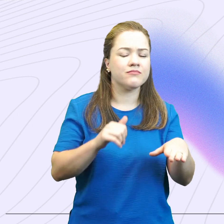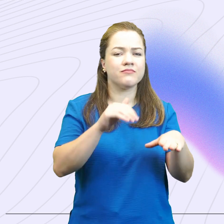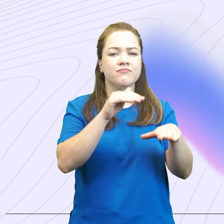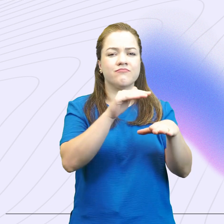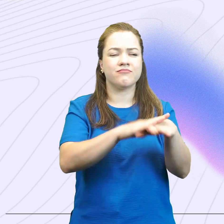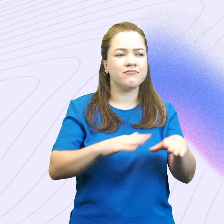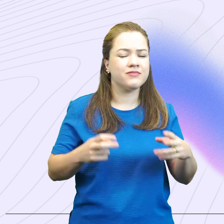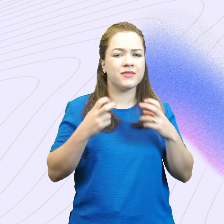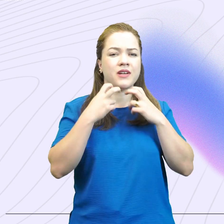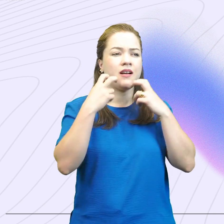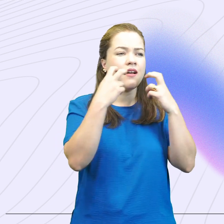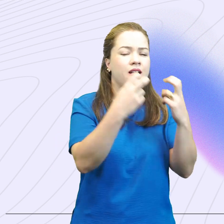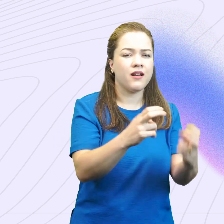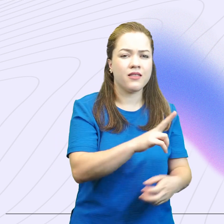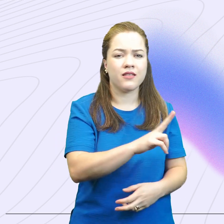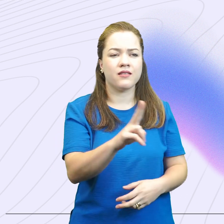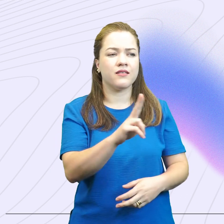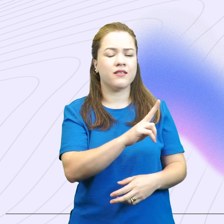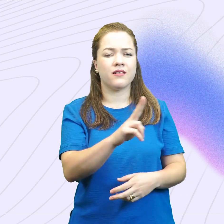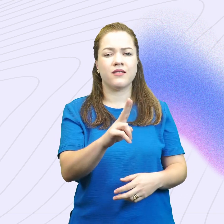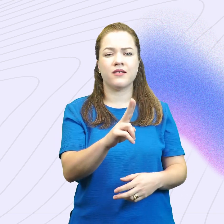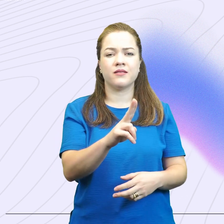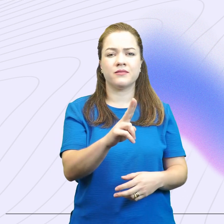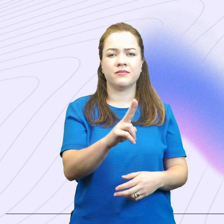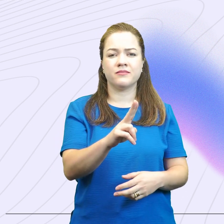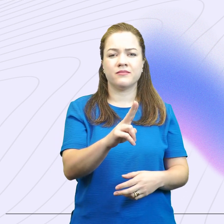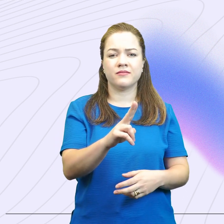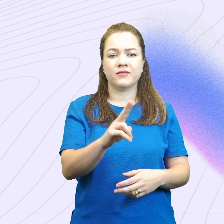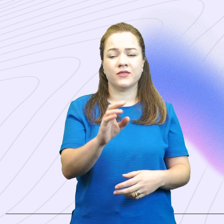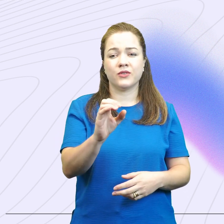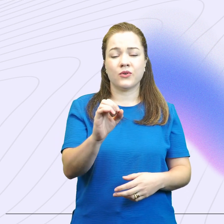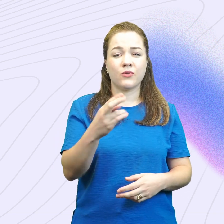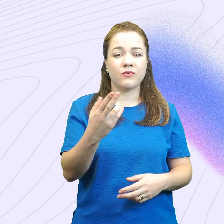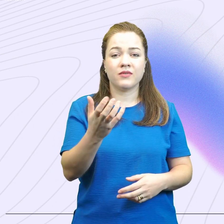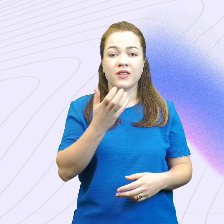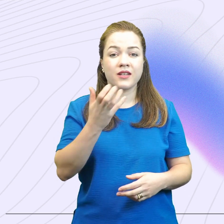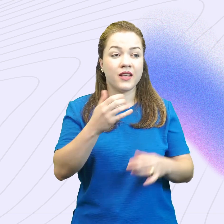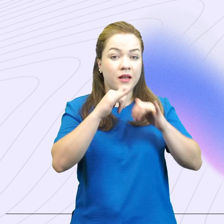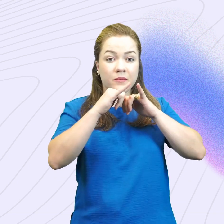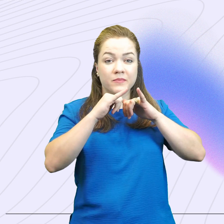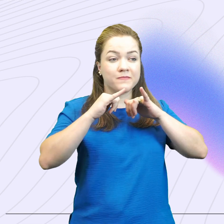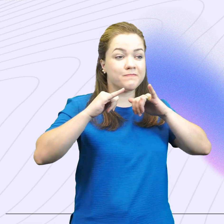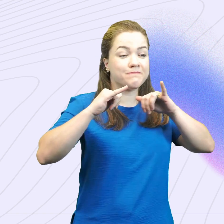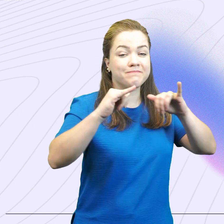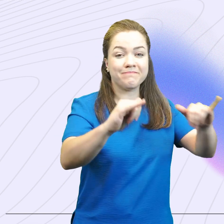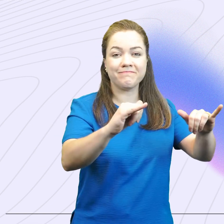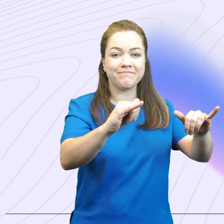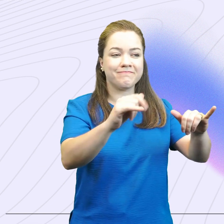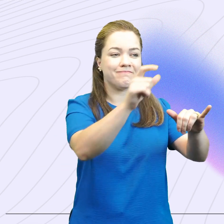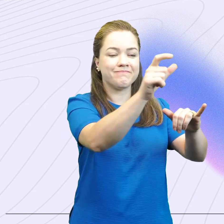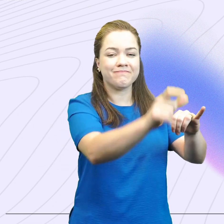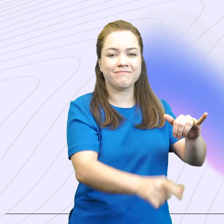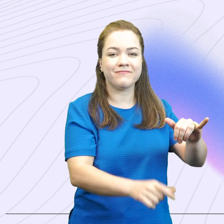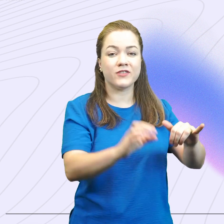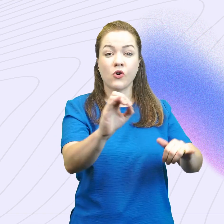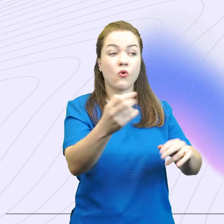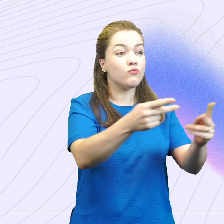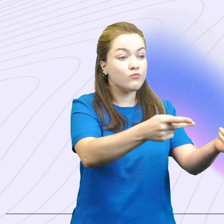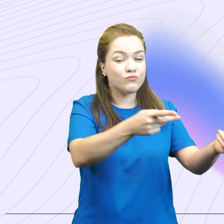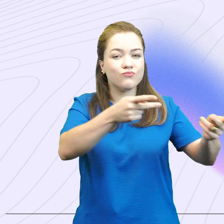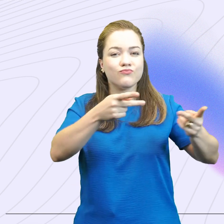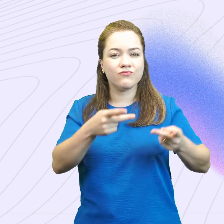talvez você gritar pelo nome, de talvez você desejar trazer uma mensagem para aquela pessoa, ou quem sabe até mesmo fazer um